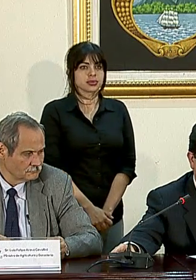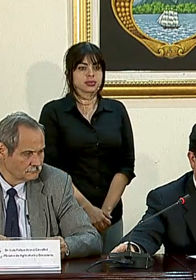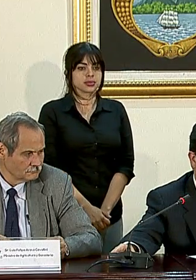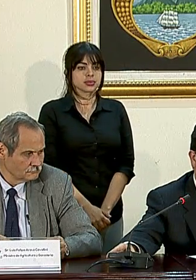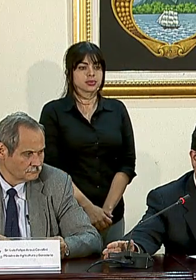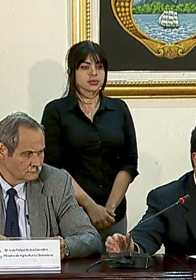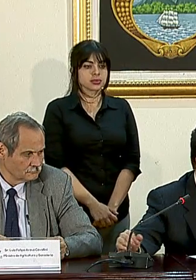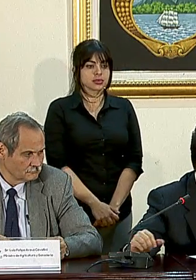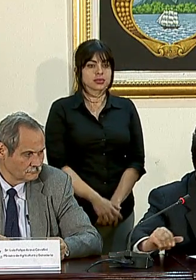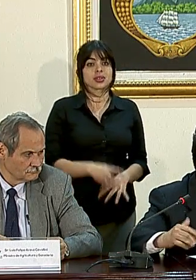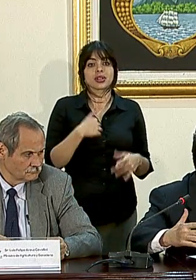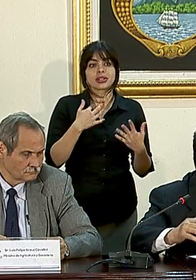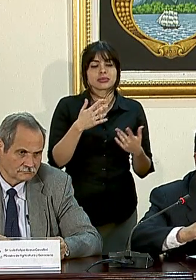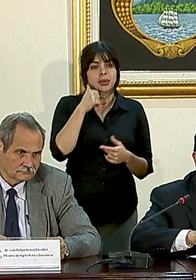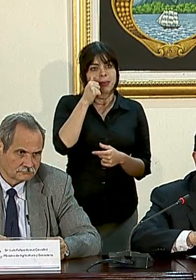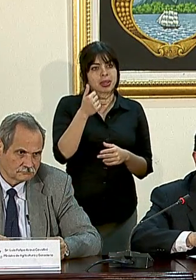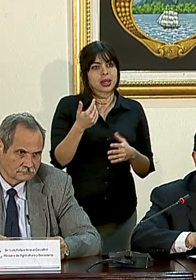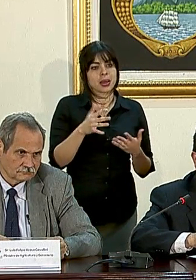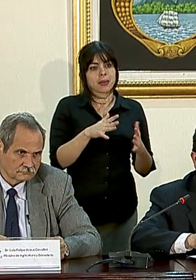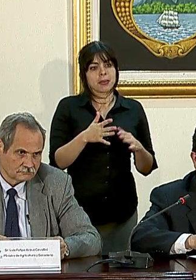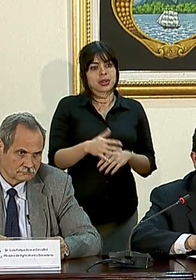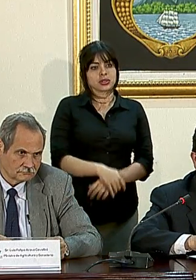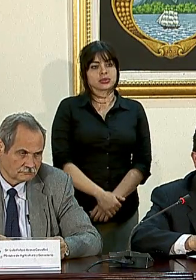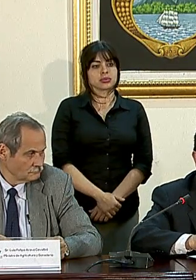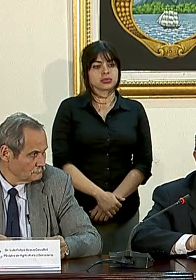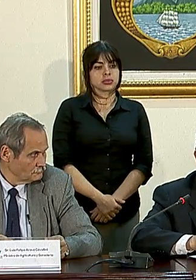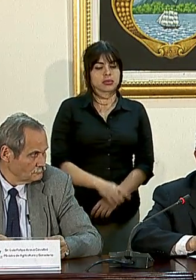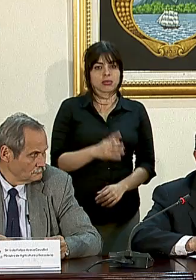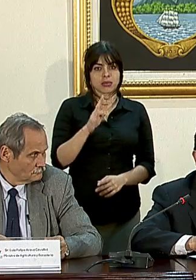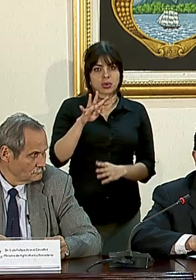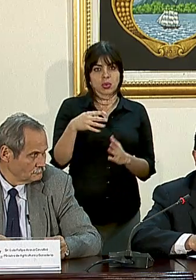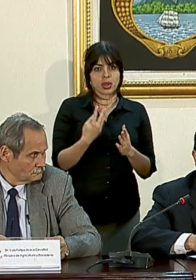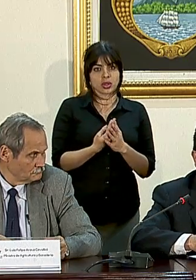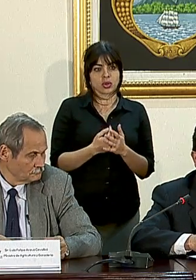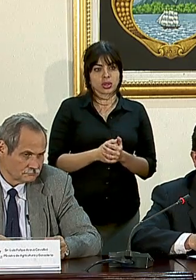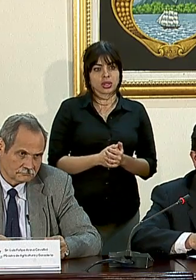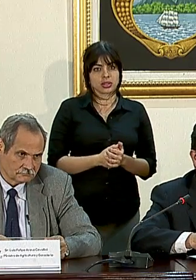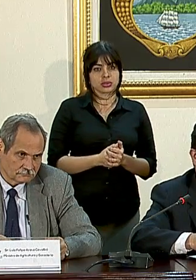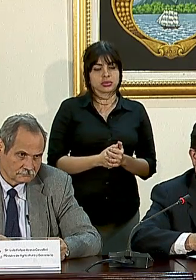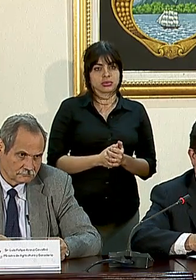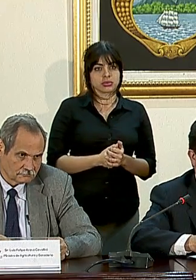Tres p.m. mañana, creo que es más o menos plazo a las 24 horas.